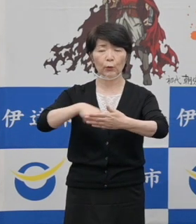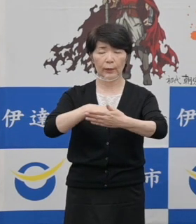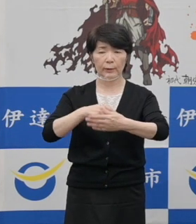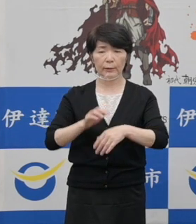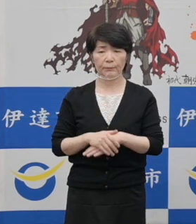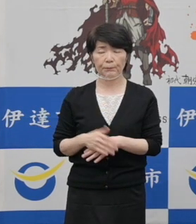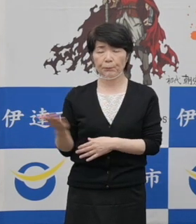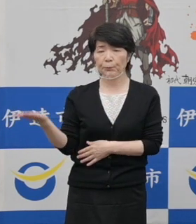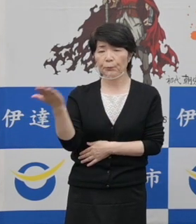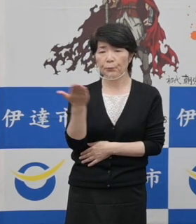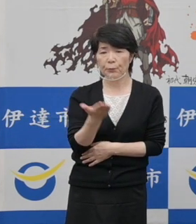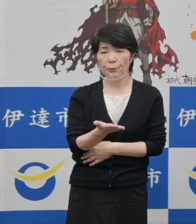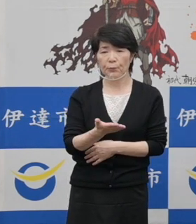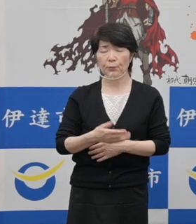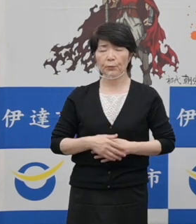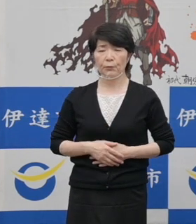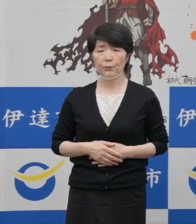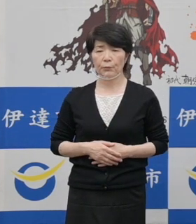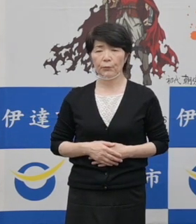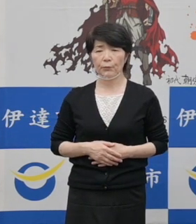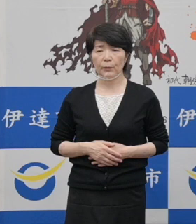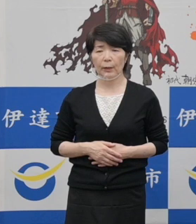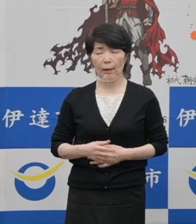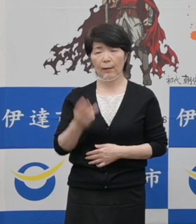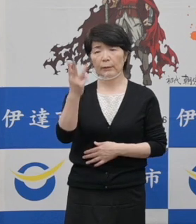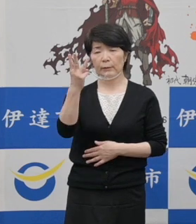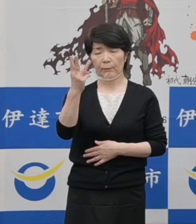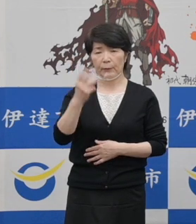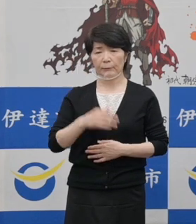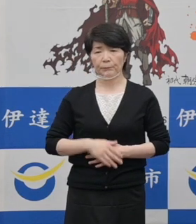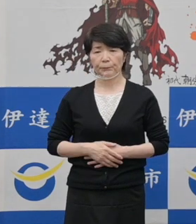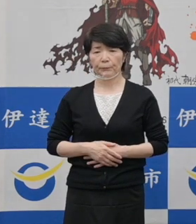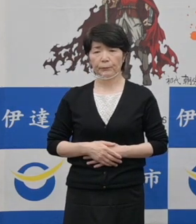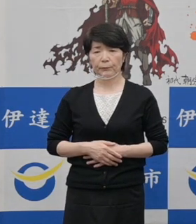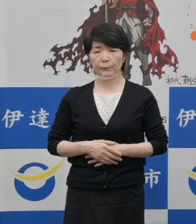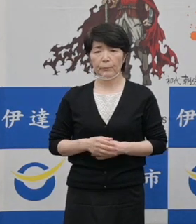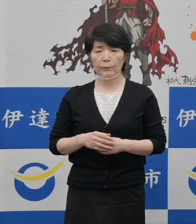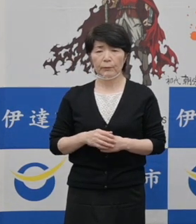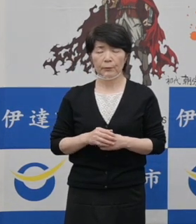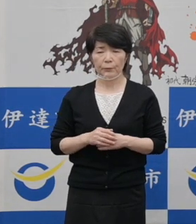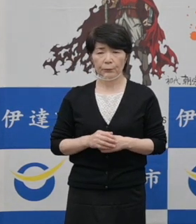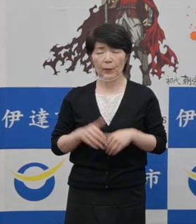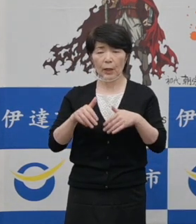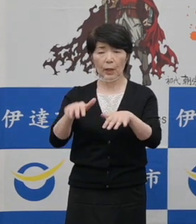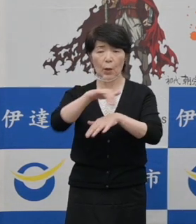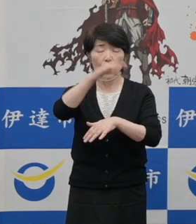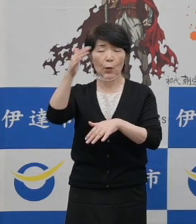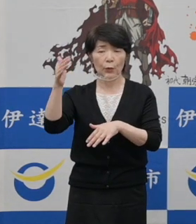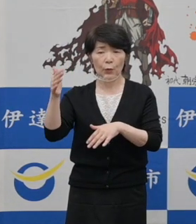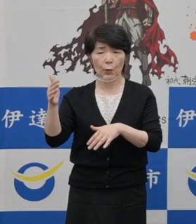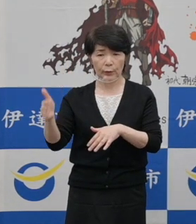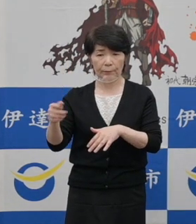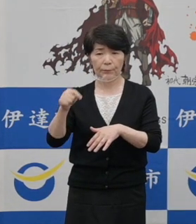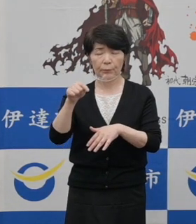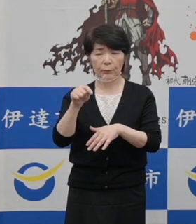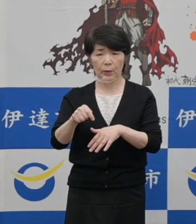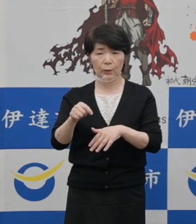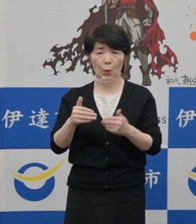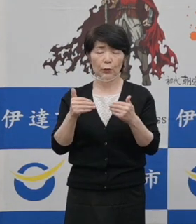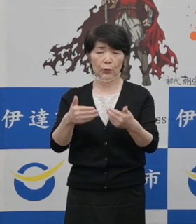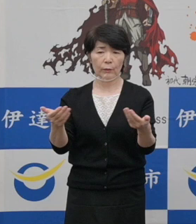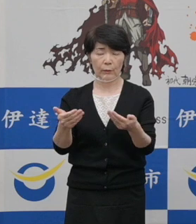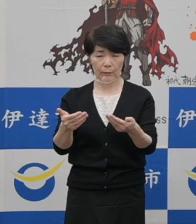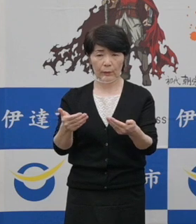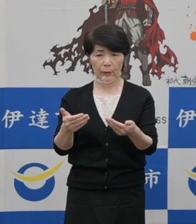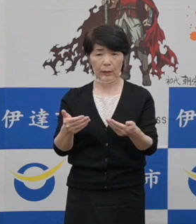それから続きまして3番霊山高原構想推進事業であります。霊